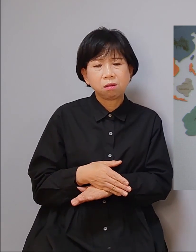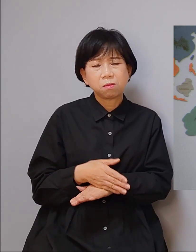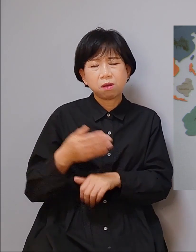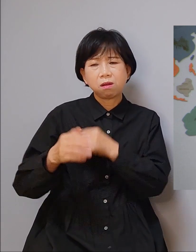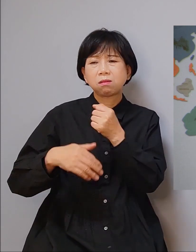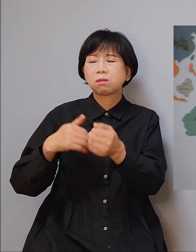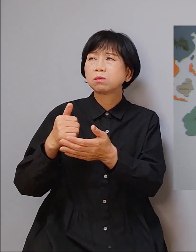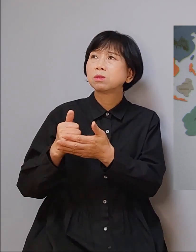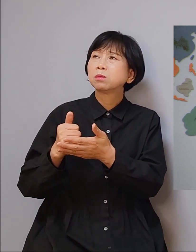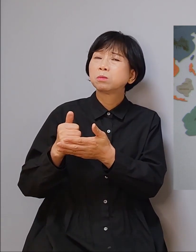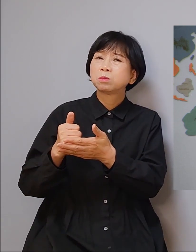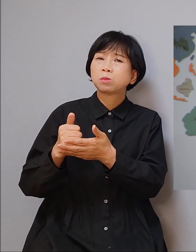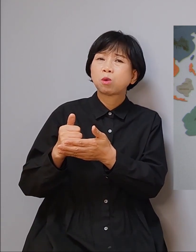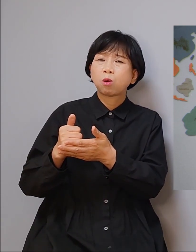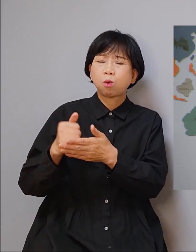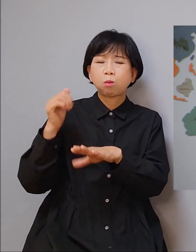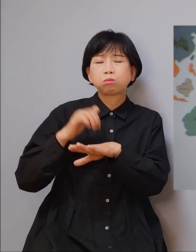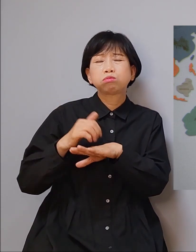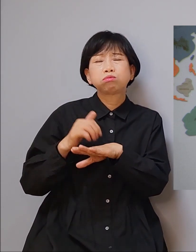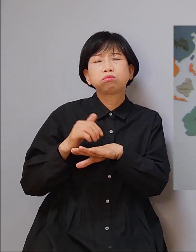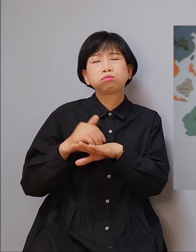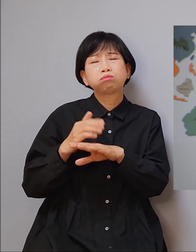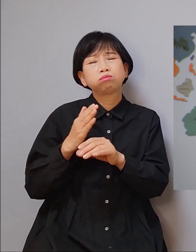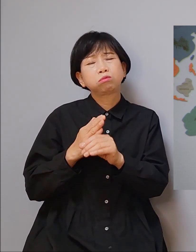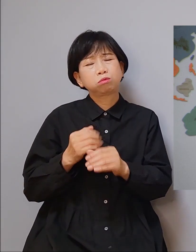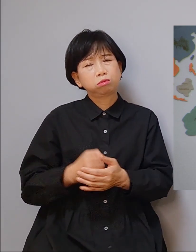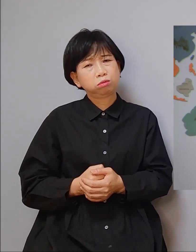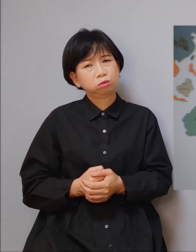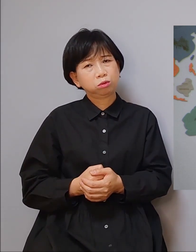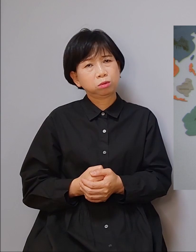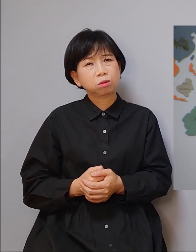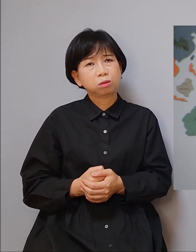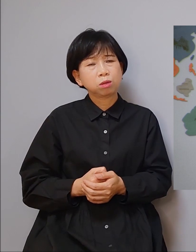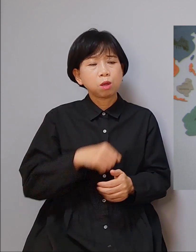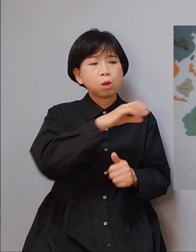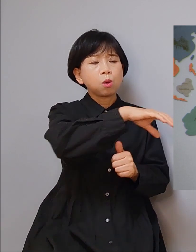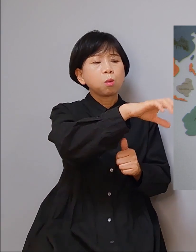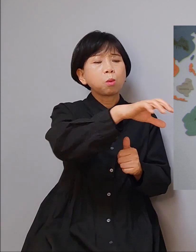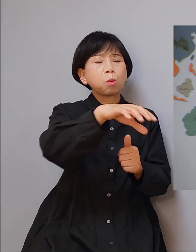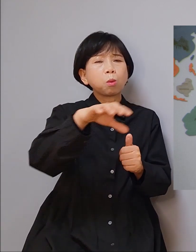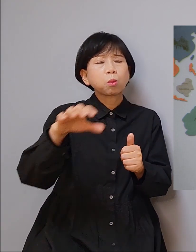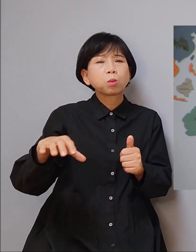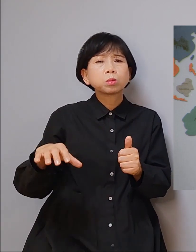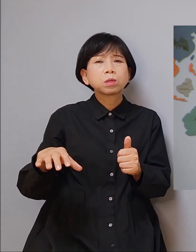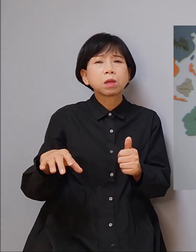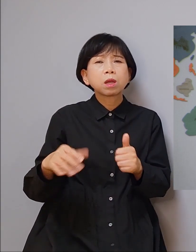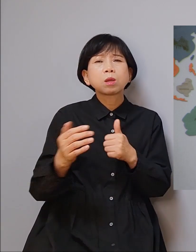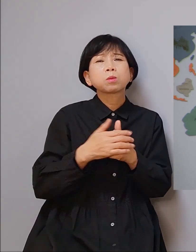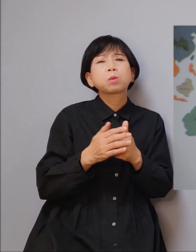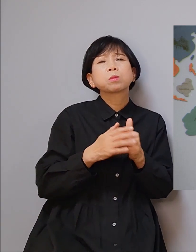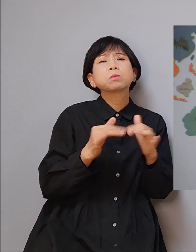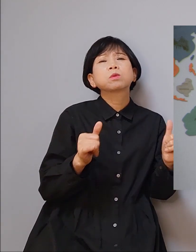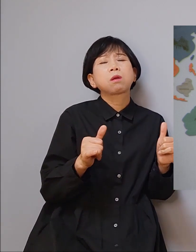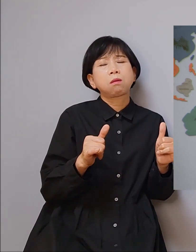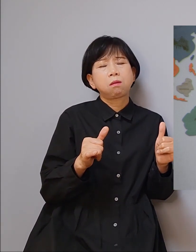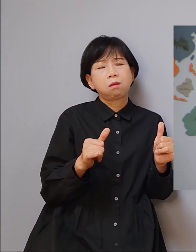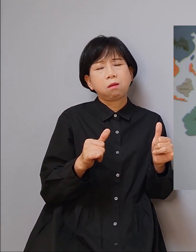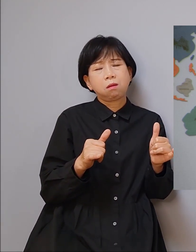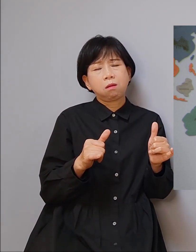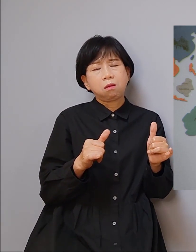영향을 미쳐야 할 사람들, 그 사람들을 지금 곳곳에 배치해 놓으시고 준비시켜 주시고 있는